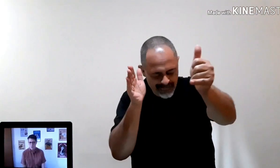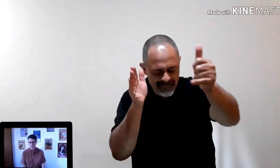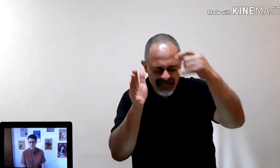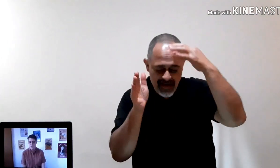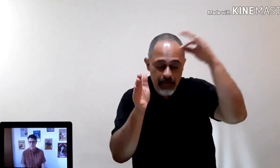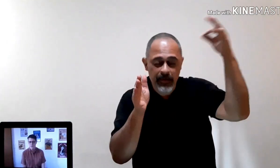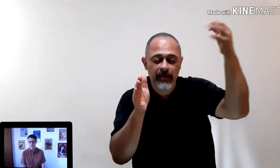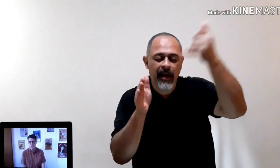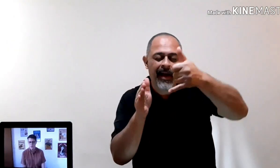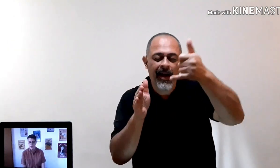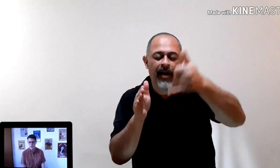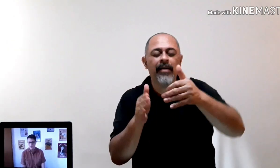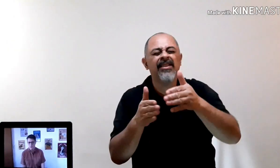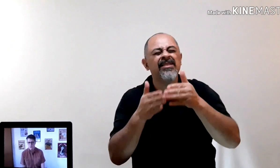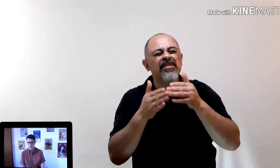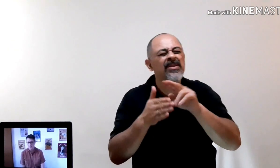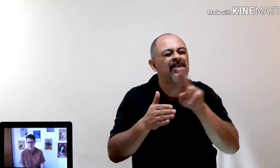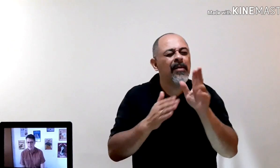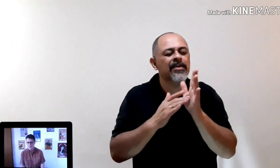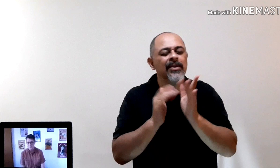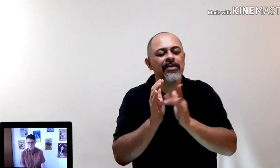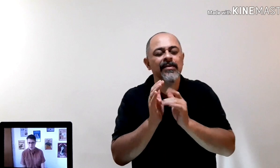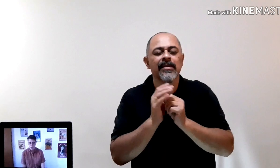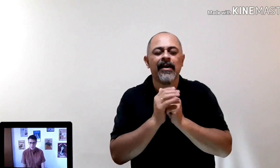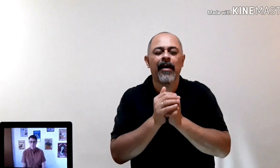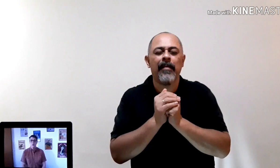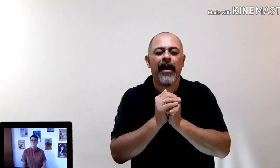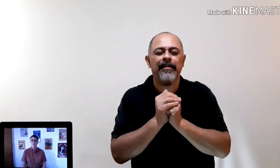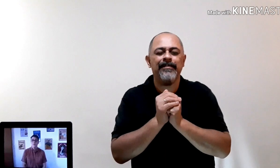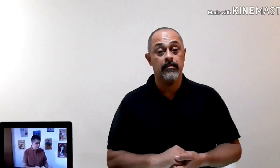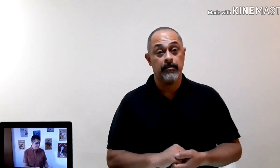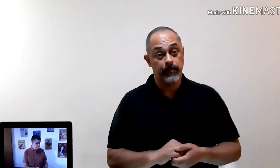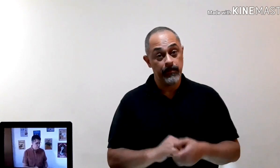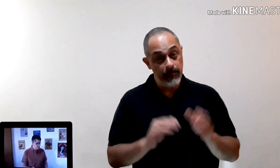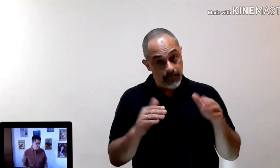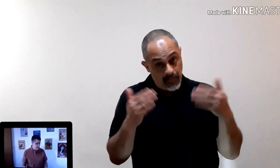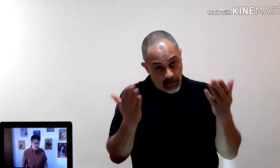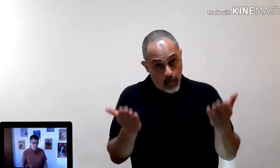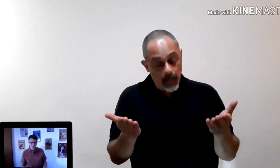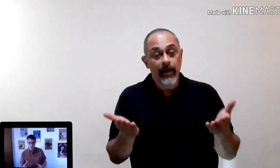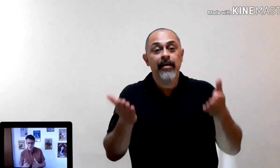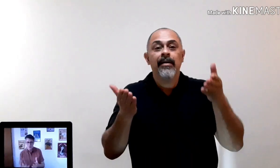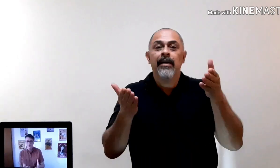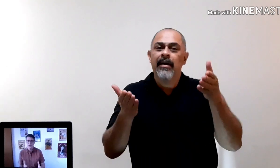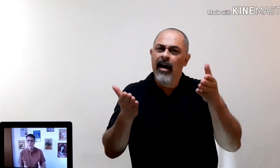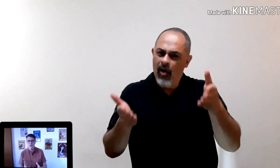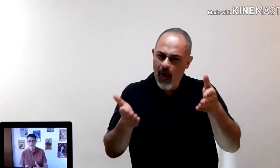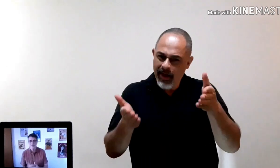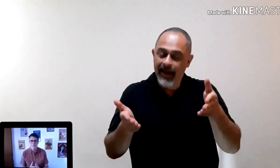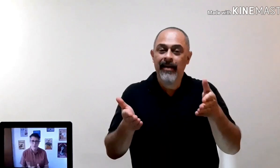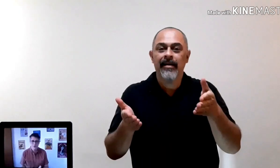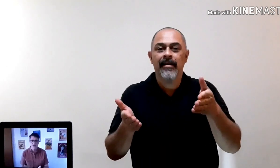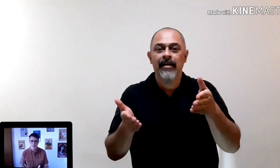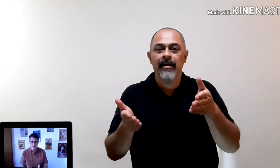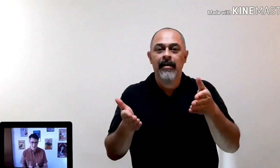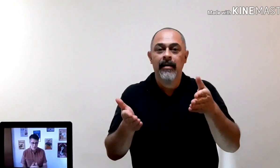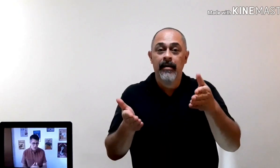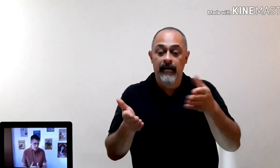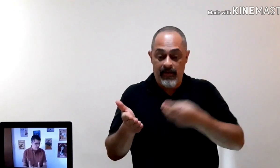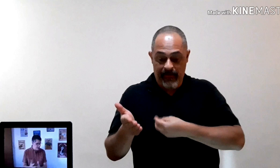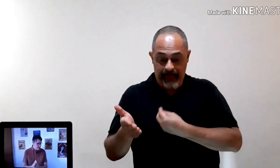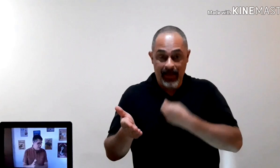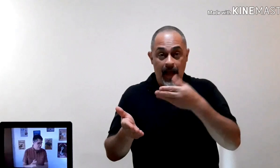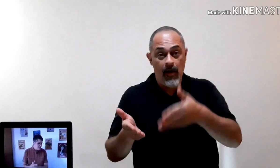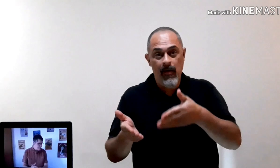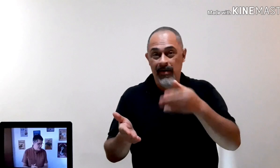É o que eu te peço nesse momento, em nome de Jesus. Amém. Bom, então basicamente nós estamos vendo das provações.